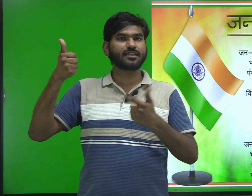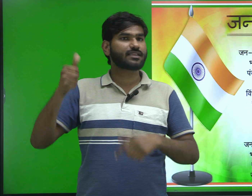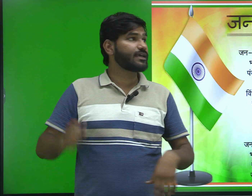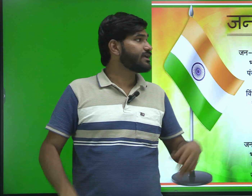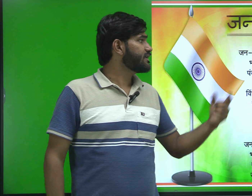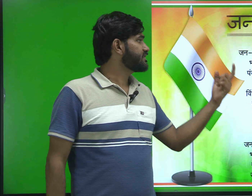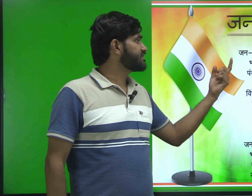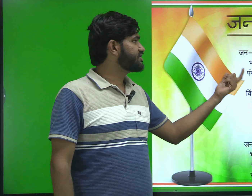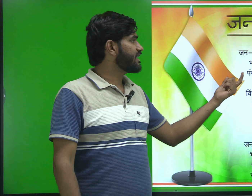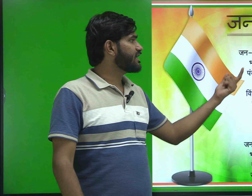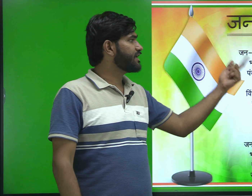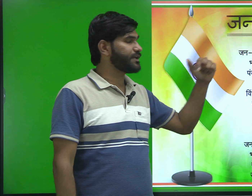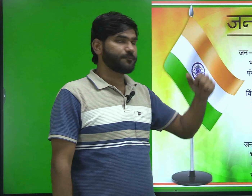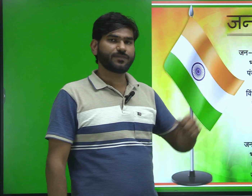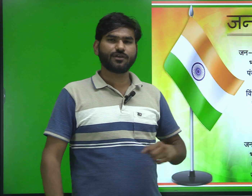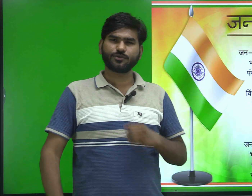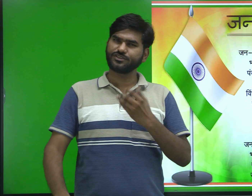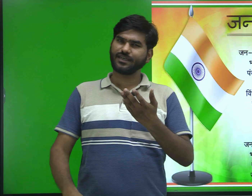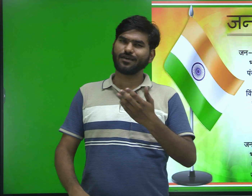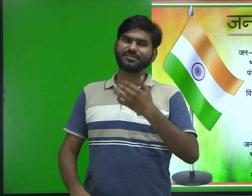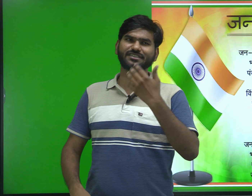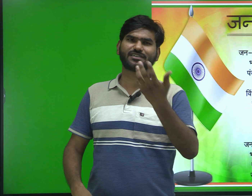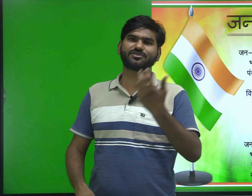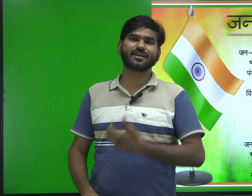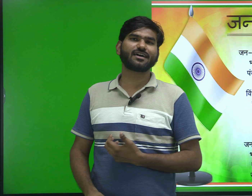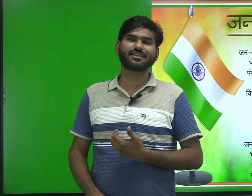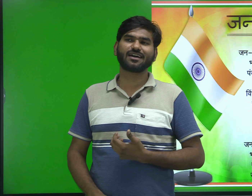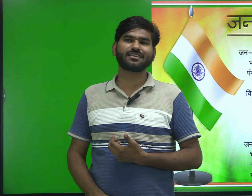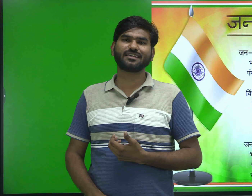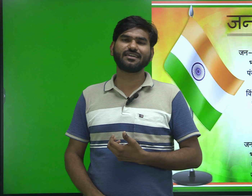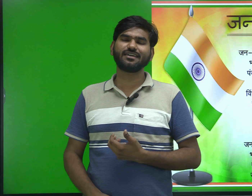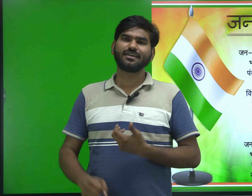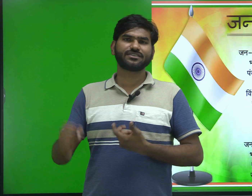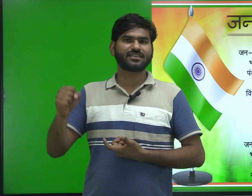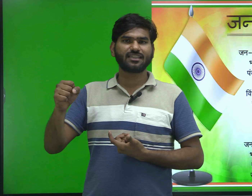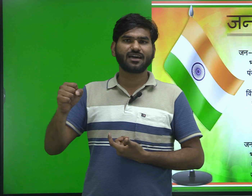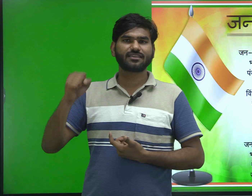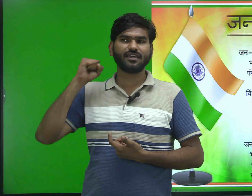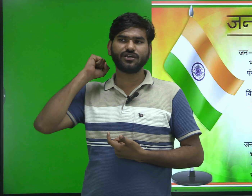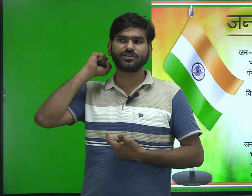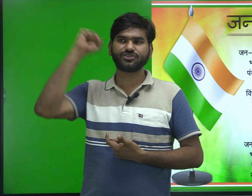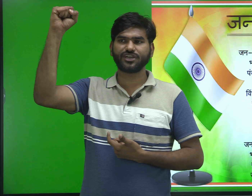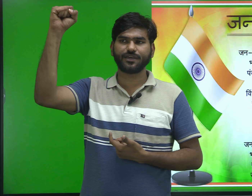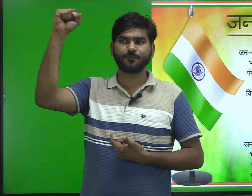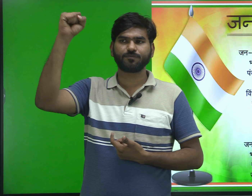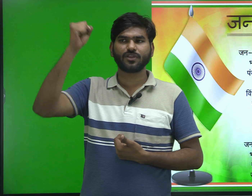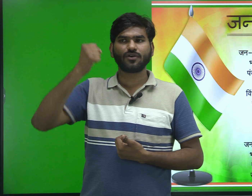है जय हे। तो जय हमें जैसे हम जयकारा लगाते हैं, जय लगाते हैं, जय और